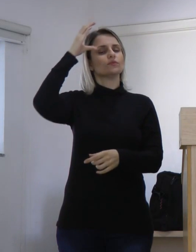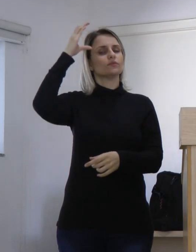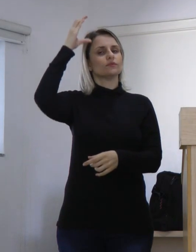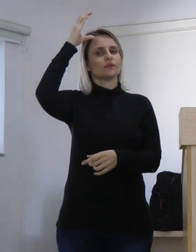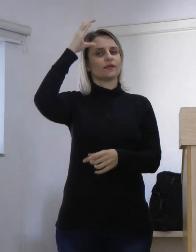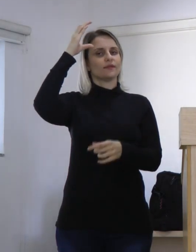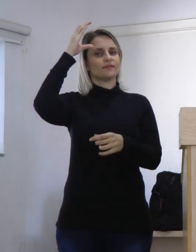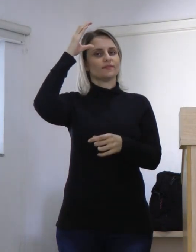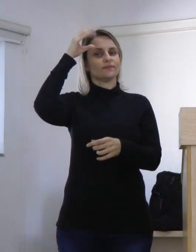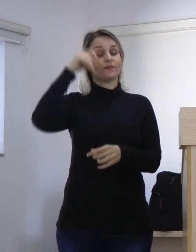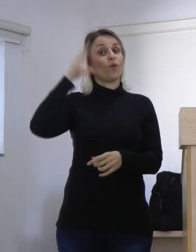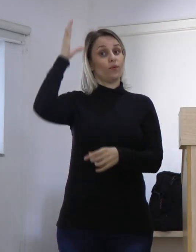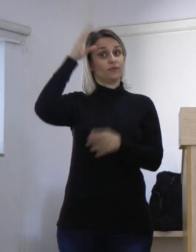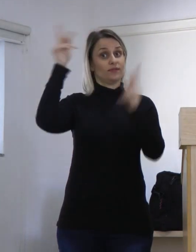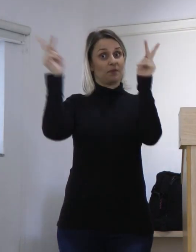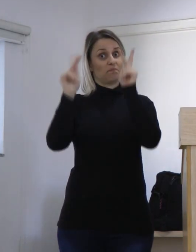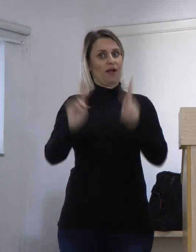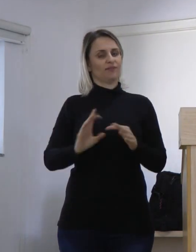nos condena.